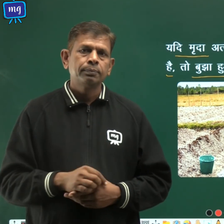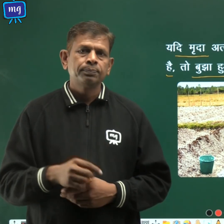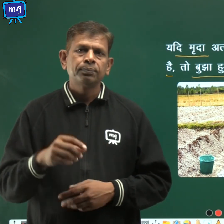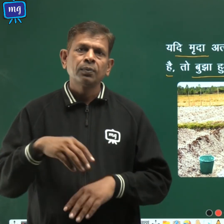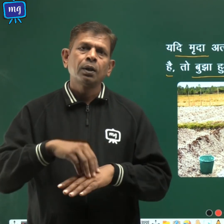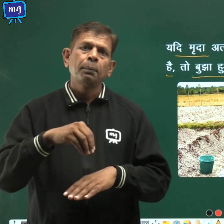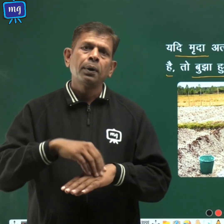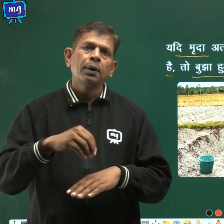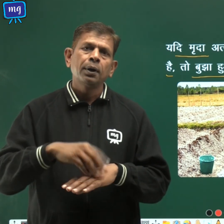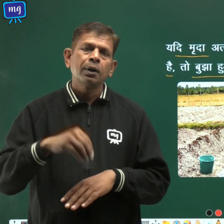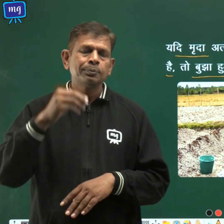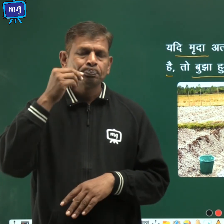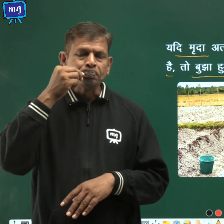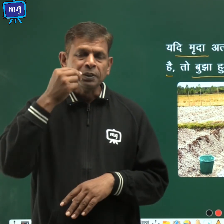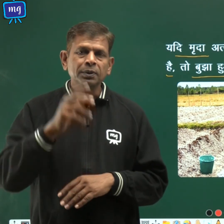मिट्टी की अम्लीयता को